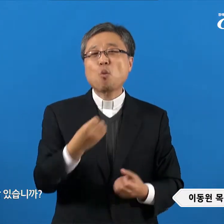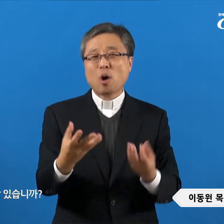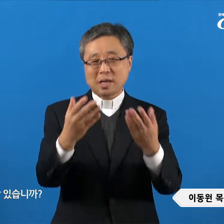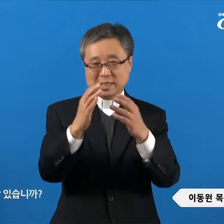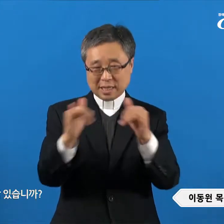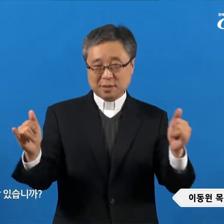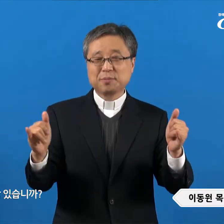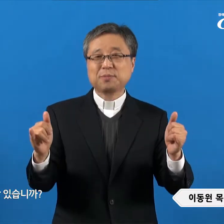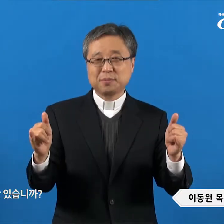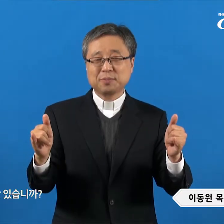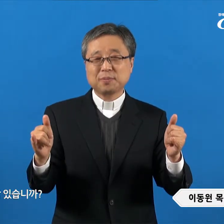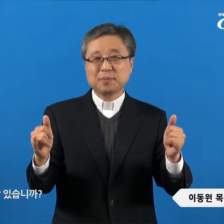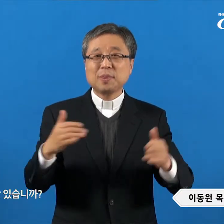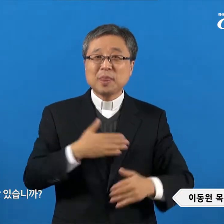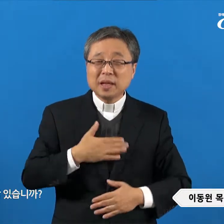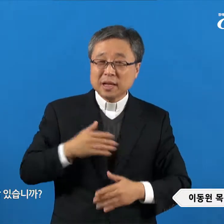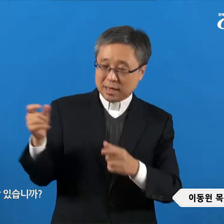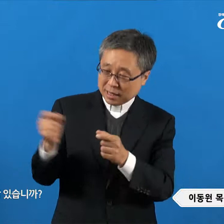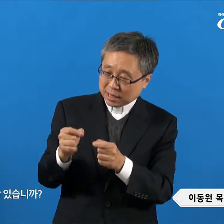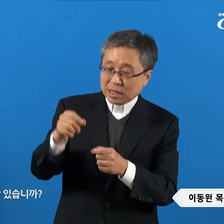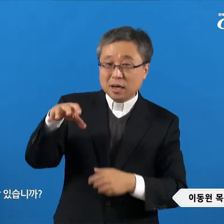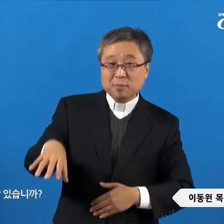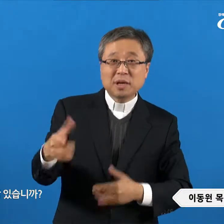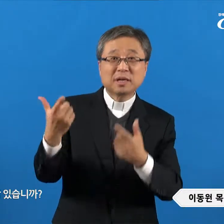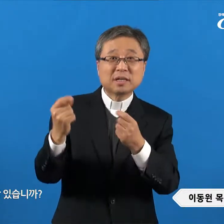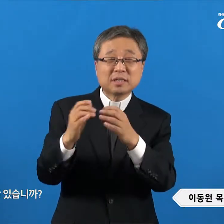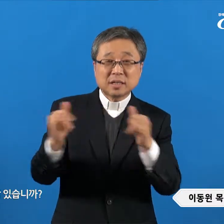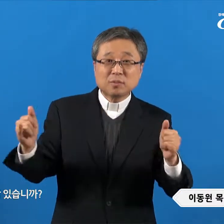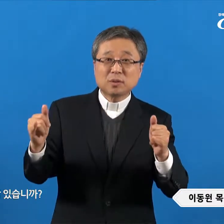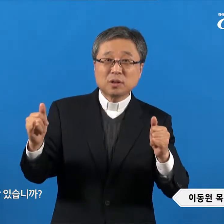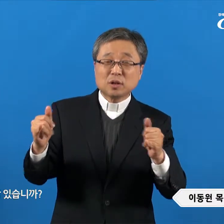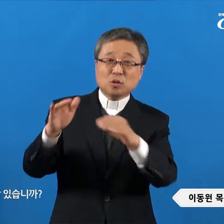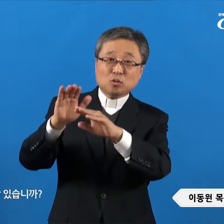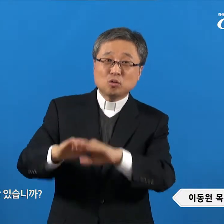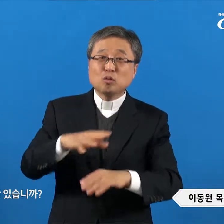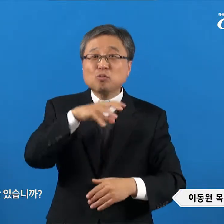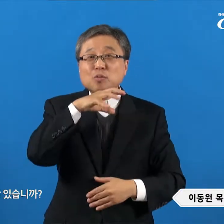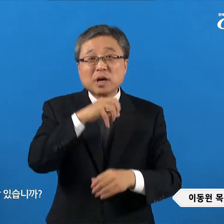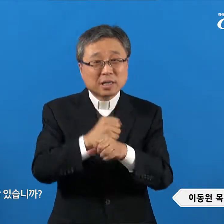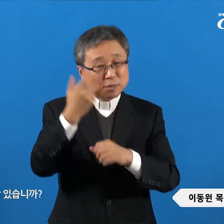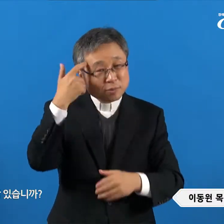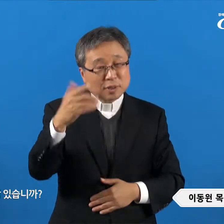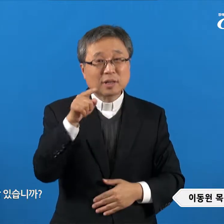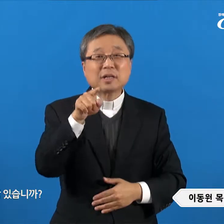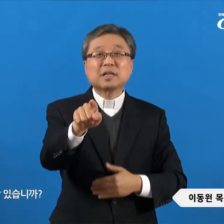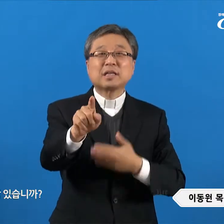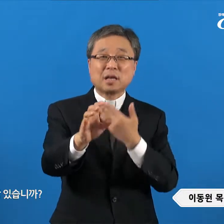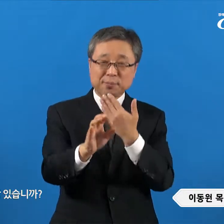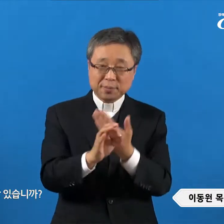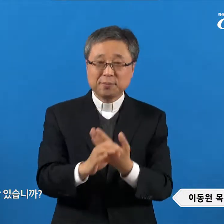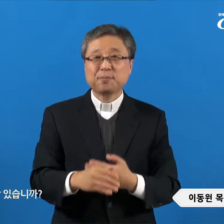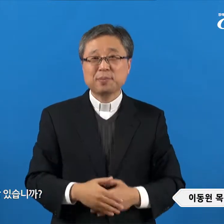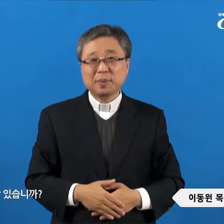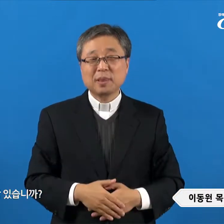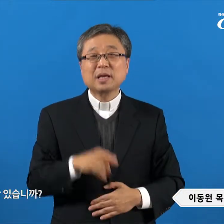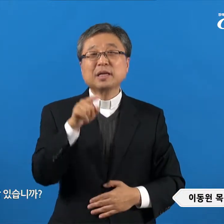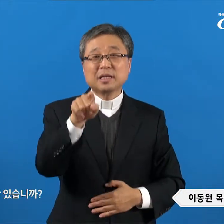사람입니다. 내 옆에 그런 사람을 두고도 불평하십니까? 그렇다면